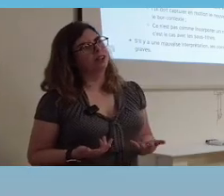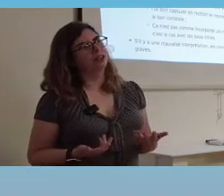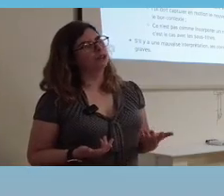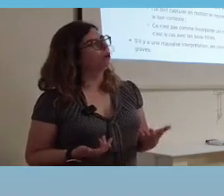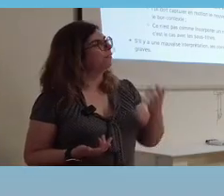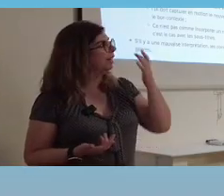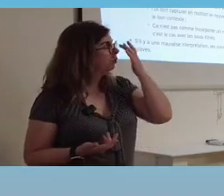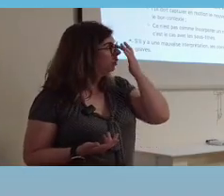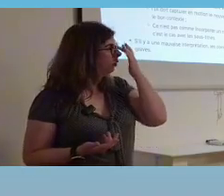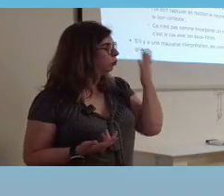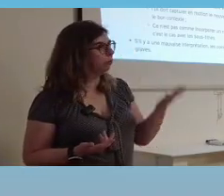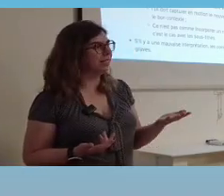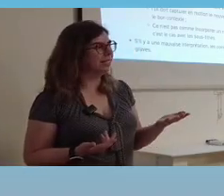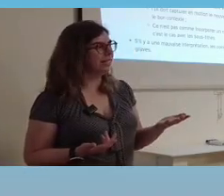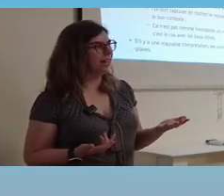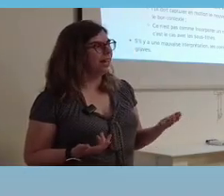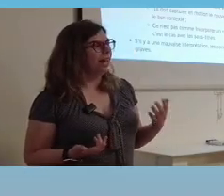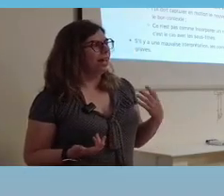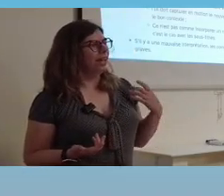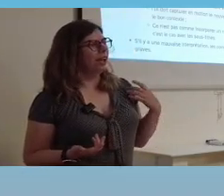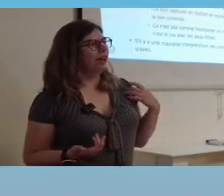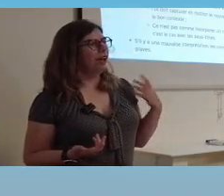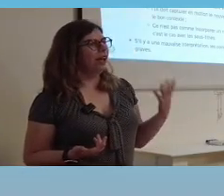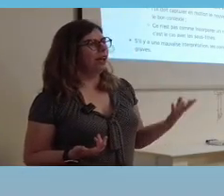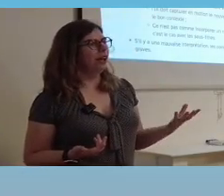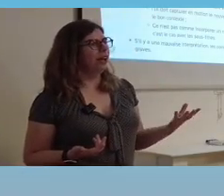aussi, je vois avec les sous-titres automatiques,